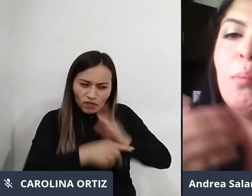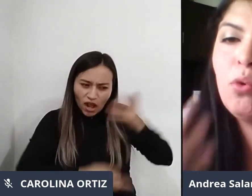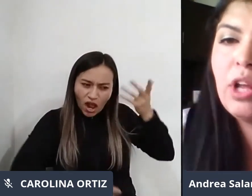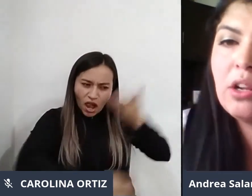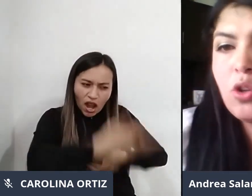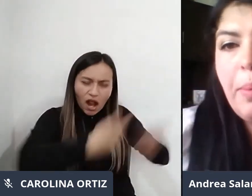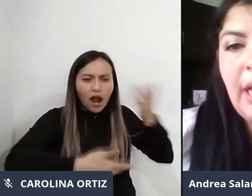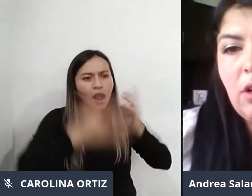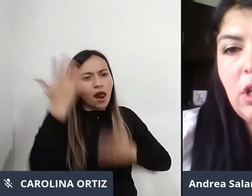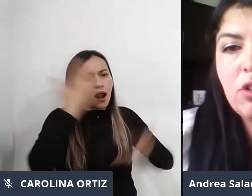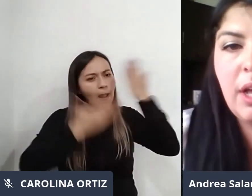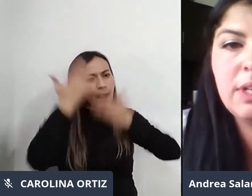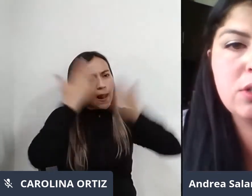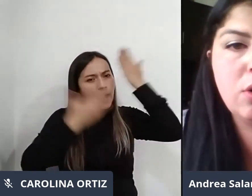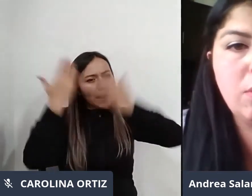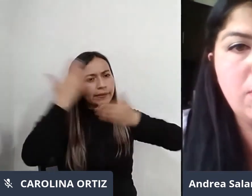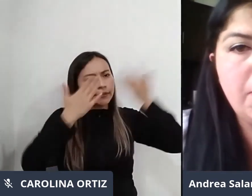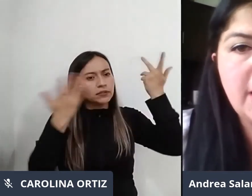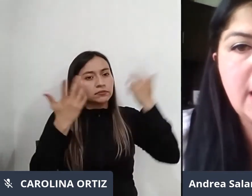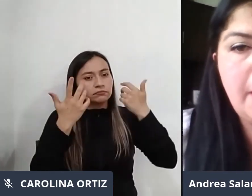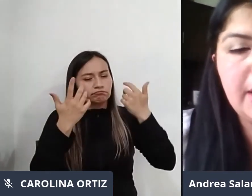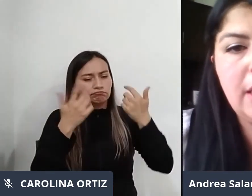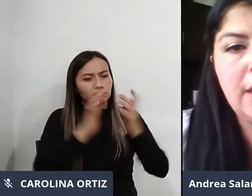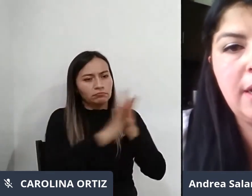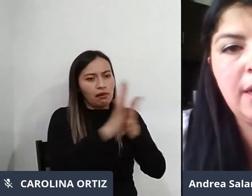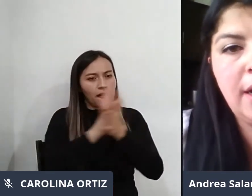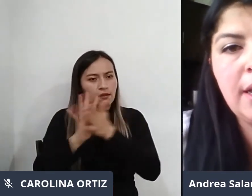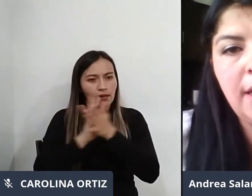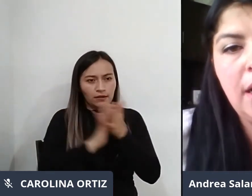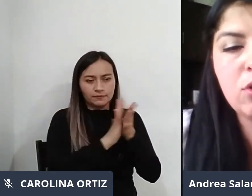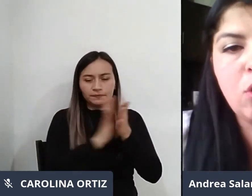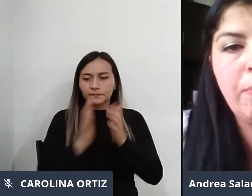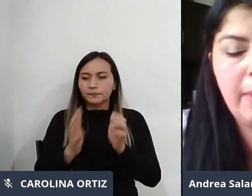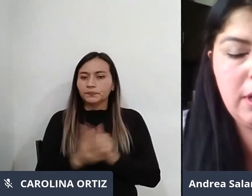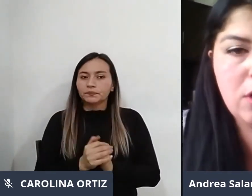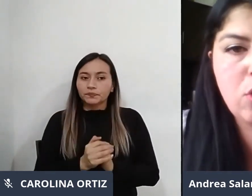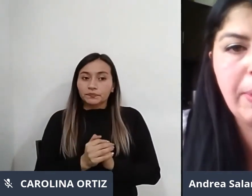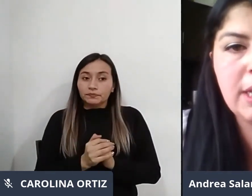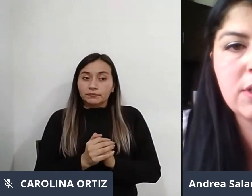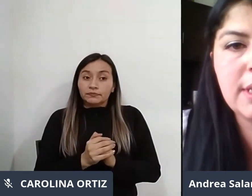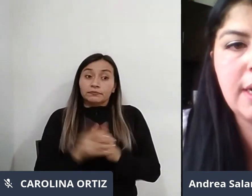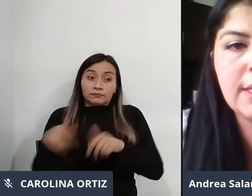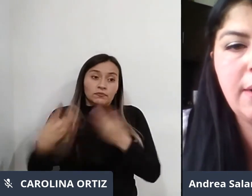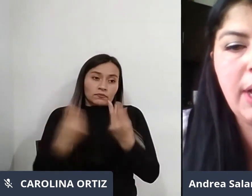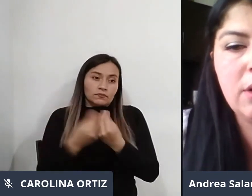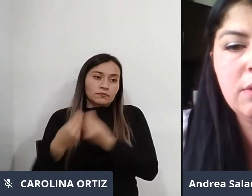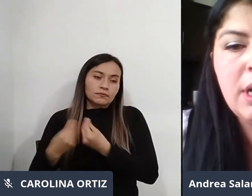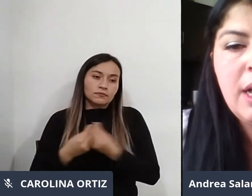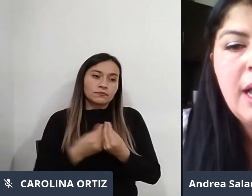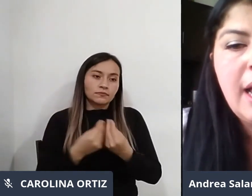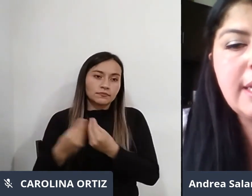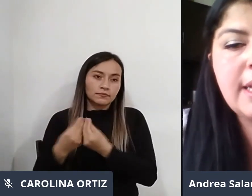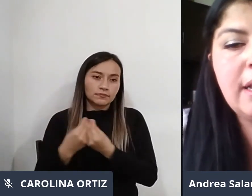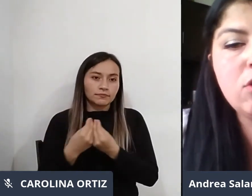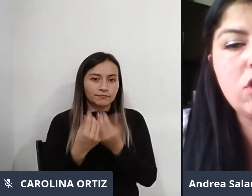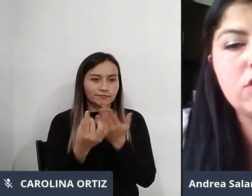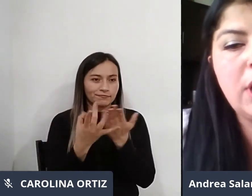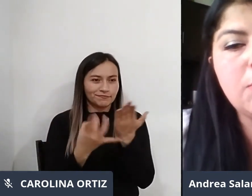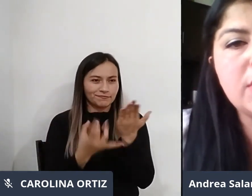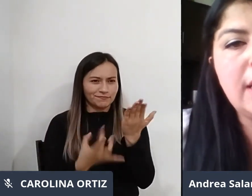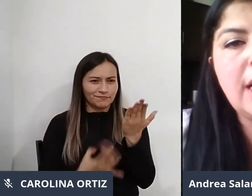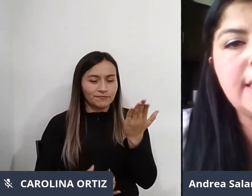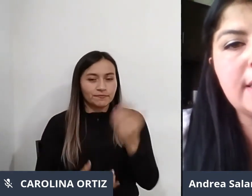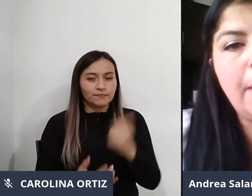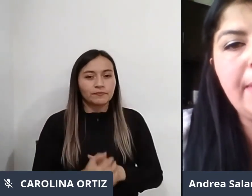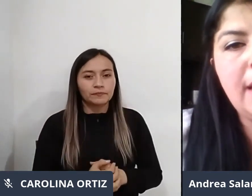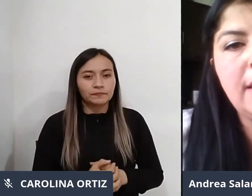es que muy en los comentarios de los que he visto básicamente aquí en los compañeros que están escribiendo, es que nosotros